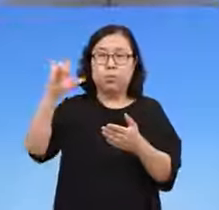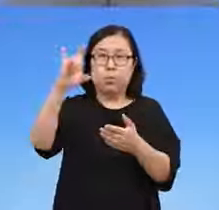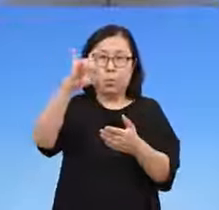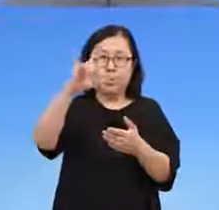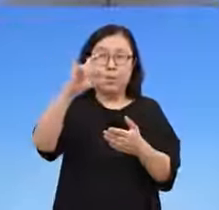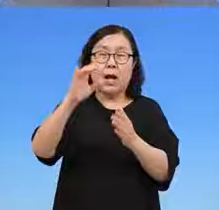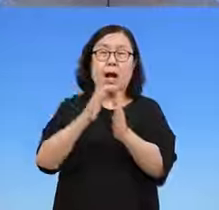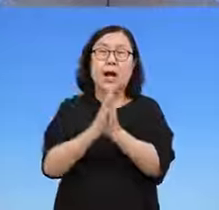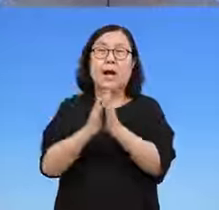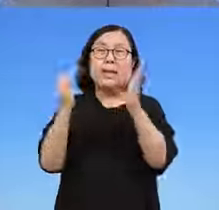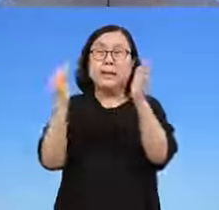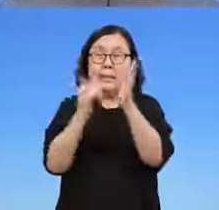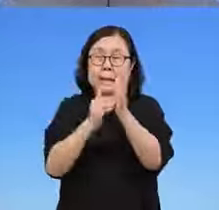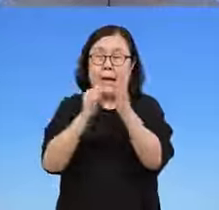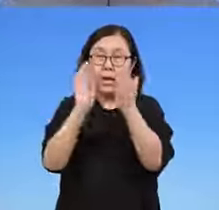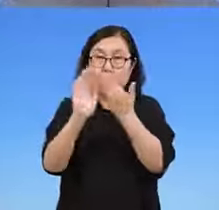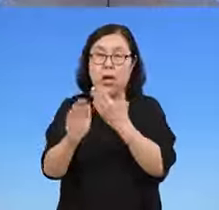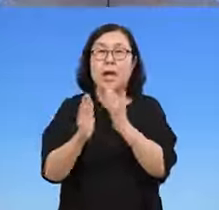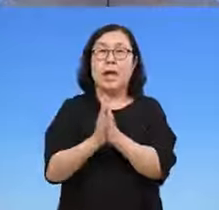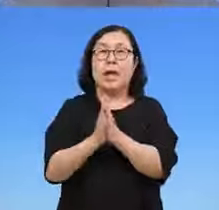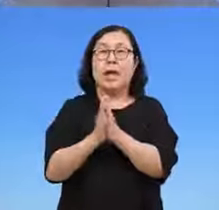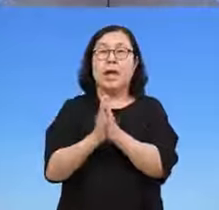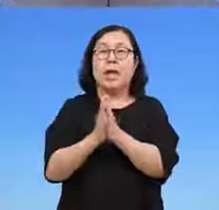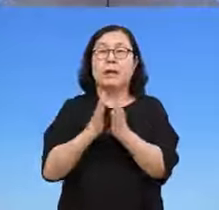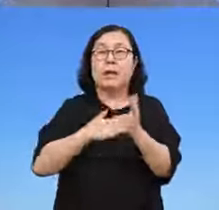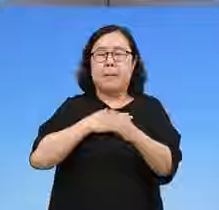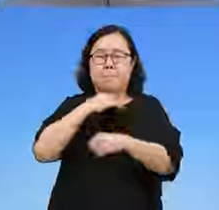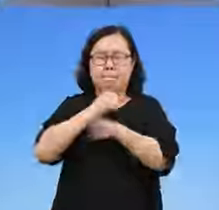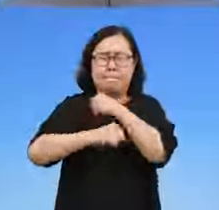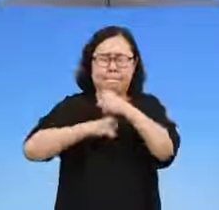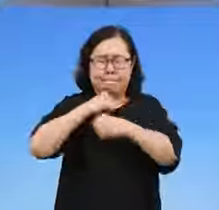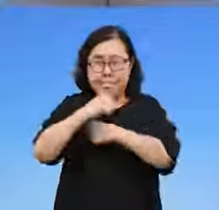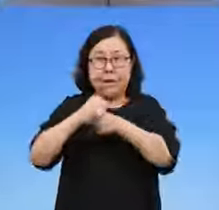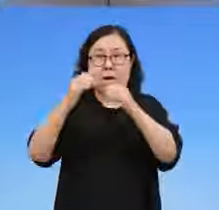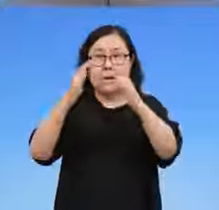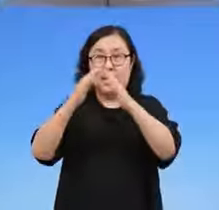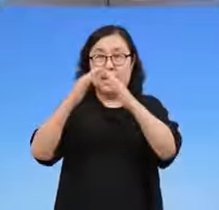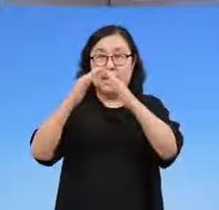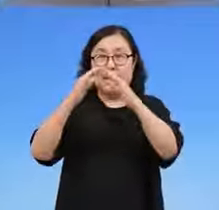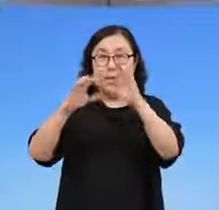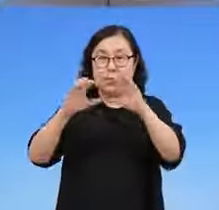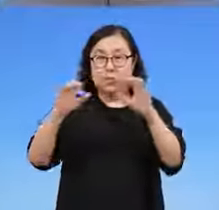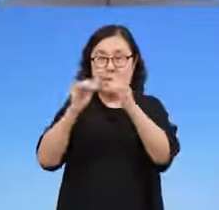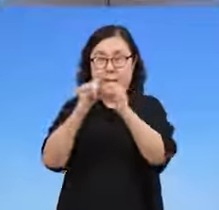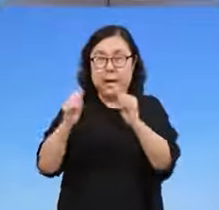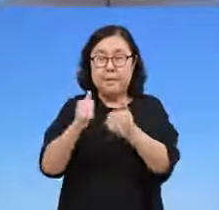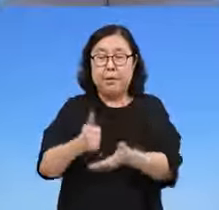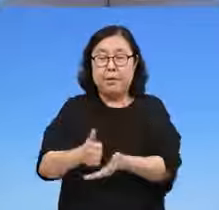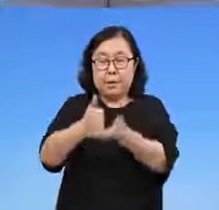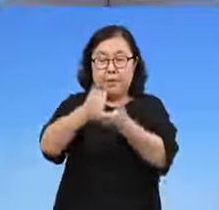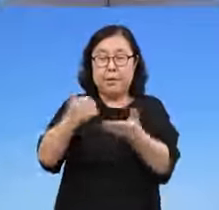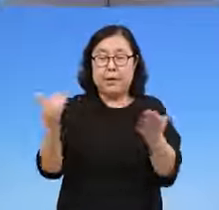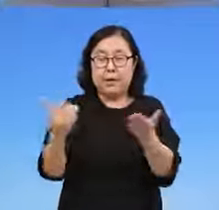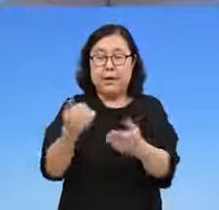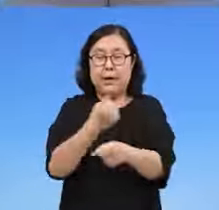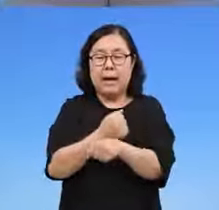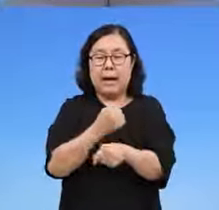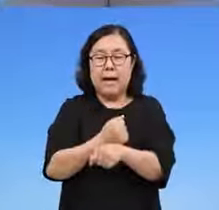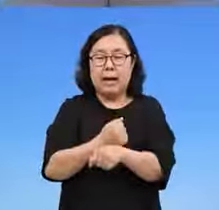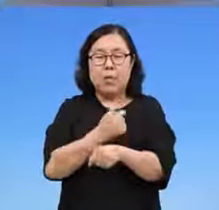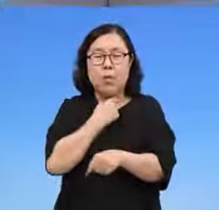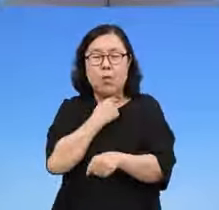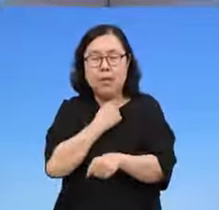끝나고 나면 내가 정말 마음껏 가치 있는, 참 내가 그런 이웃을 섬기는 일을 해야지, 그런 마음의 동력이